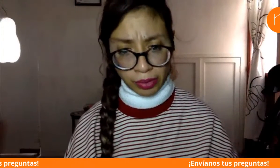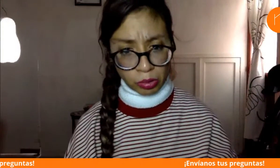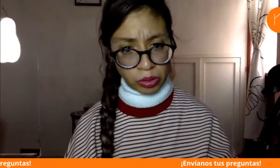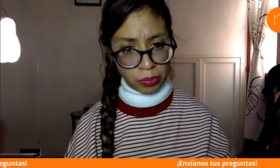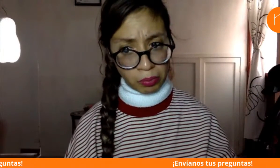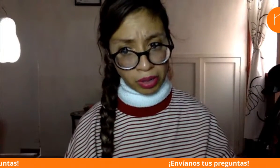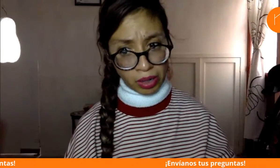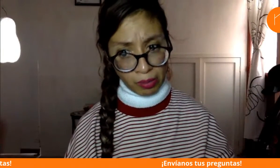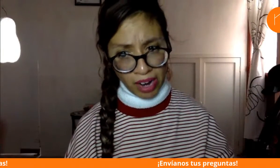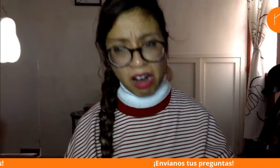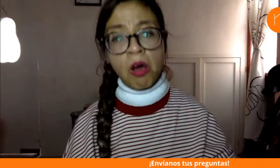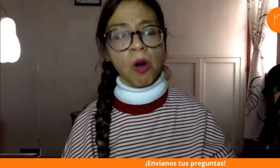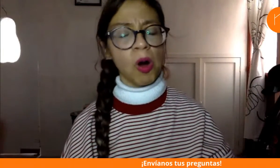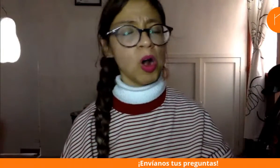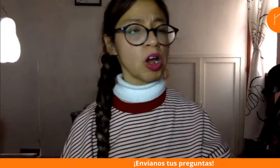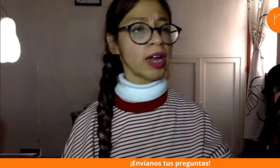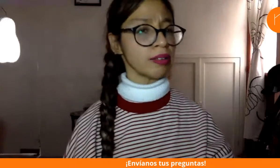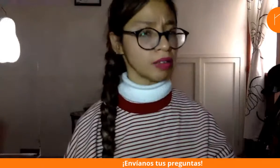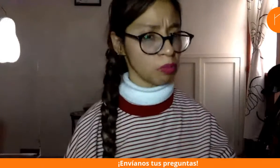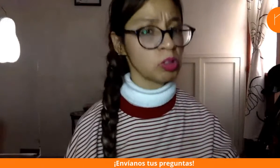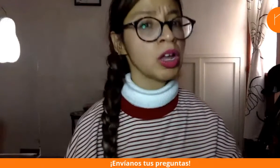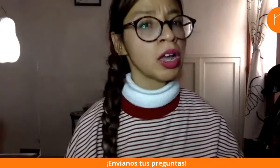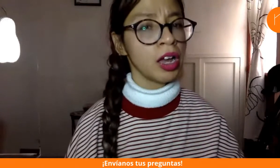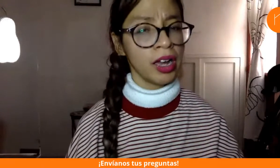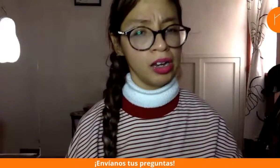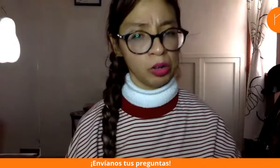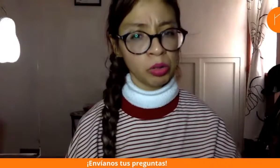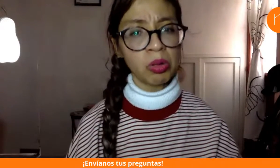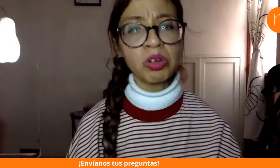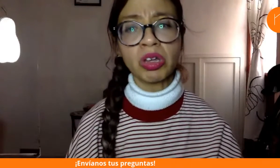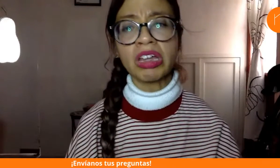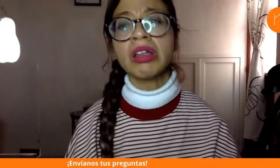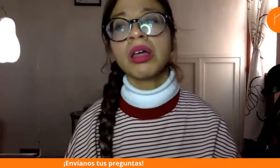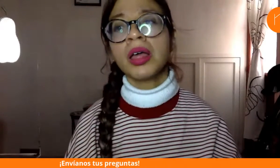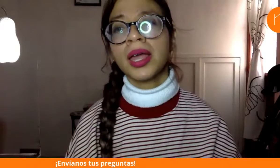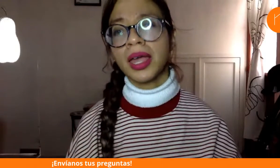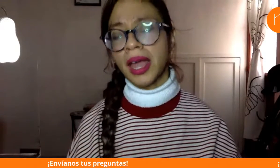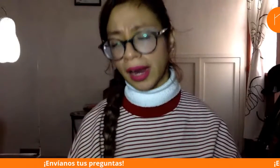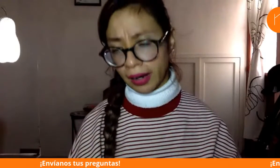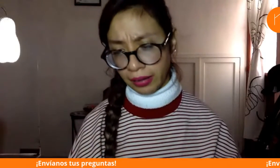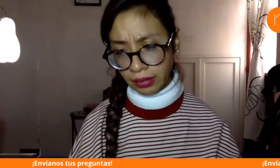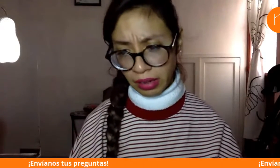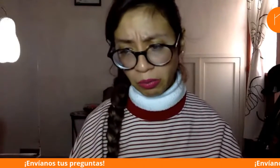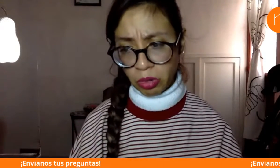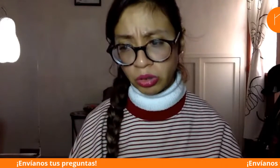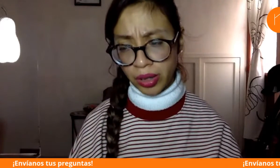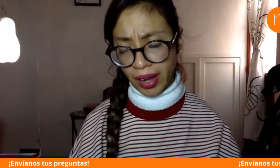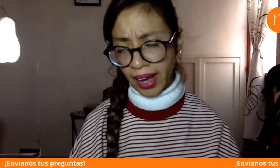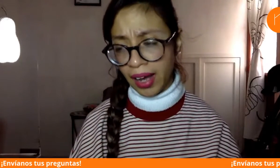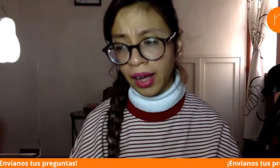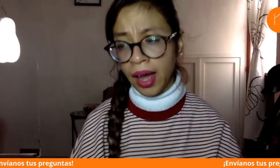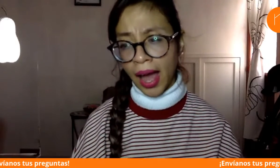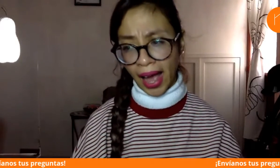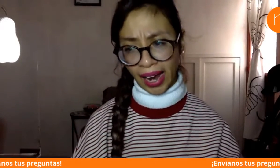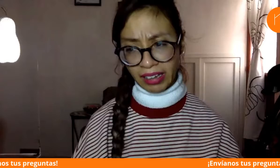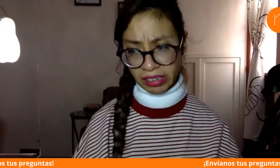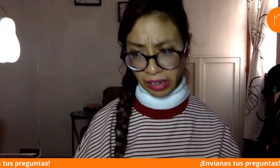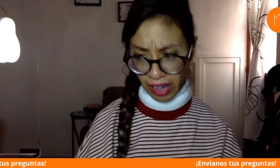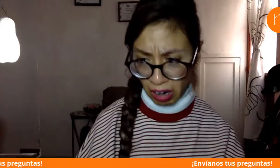manos también pueden hablar o lo que hacemos en los cursos. Y agradecemos a Casa